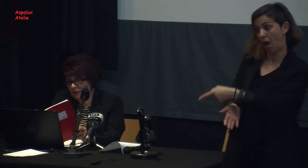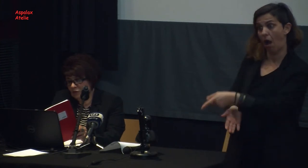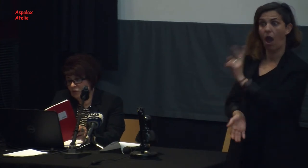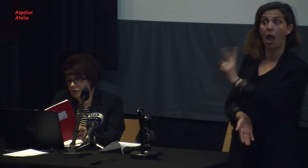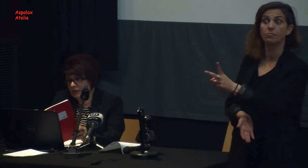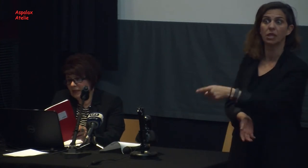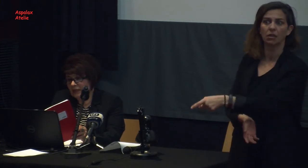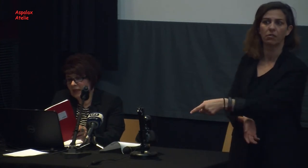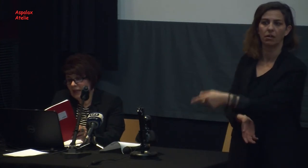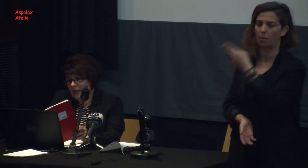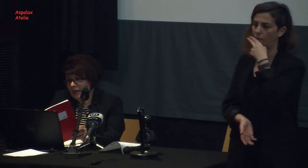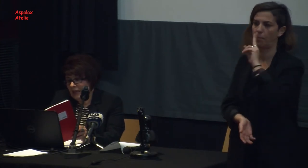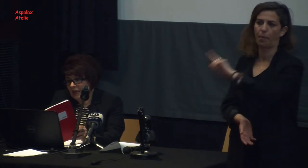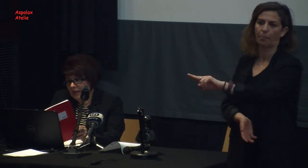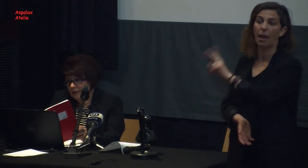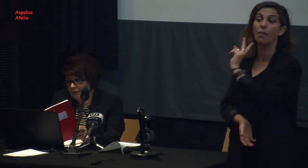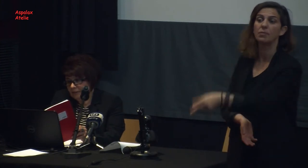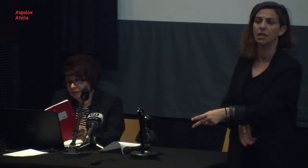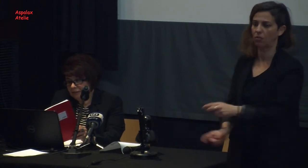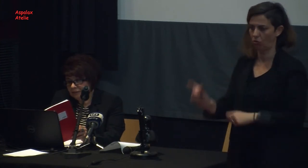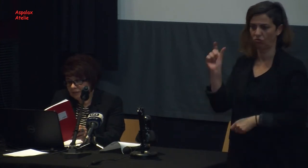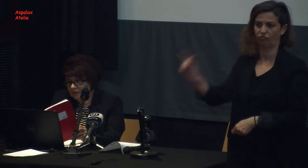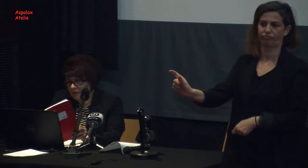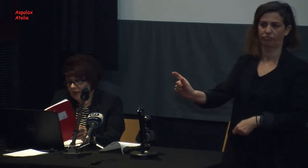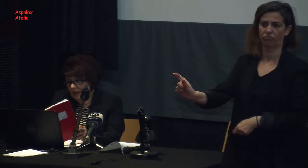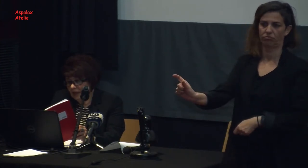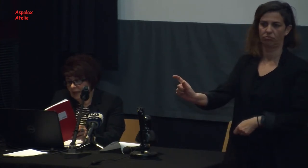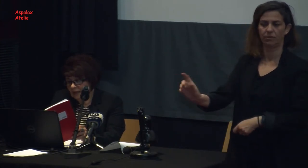του ασθενούς ή